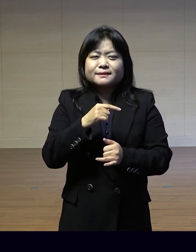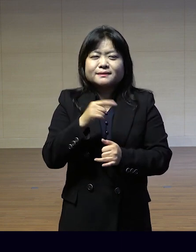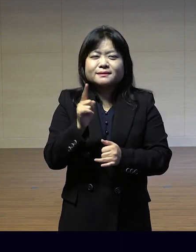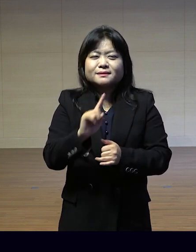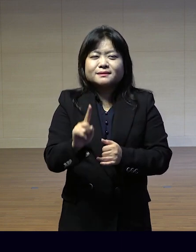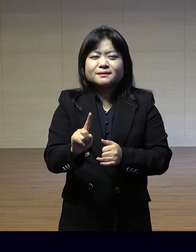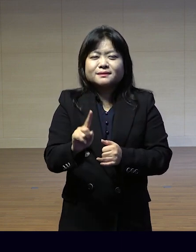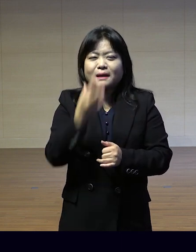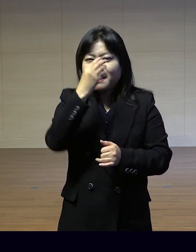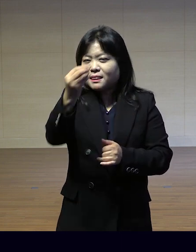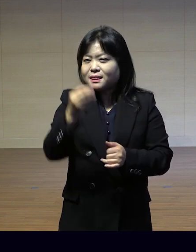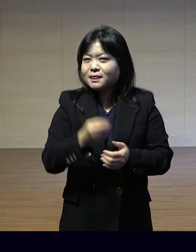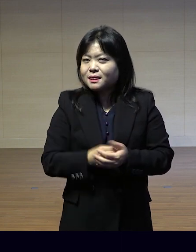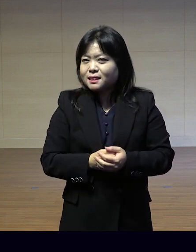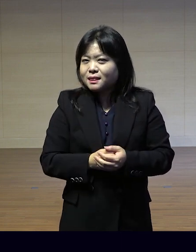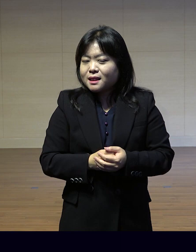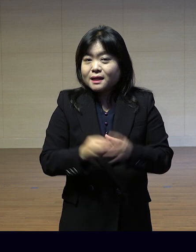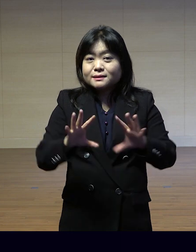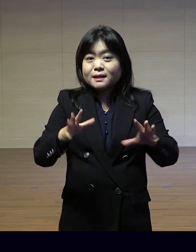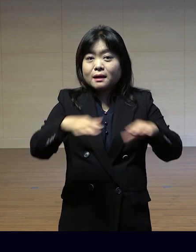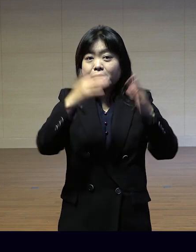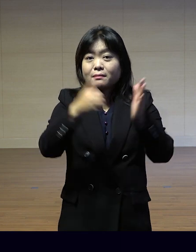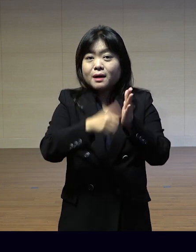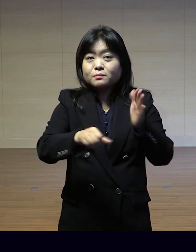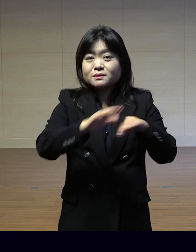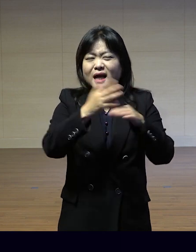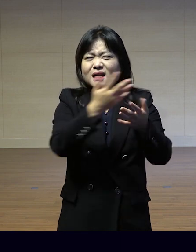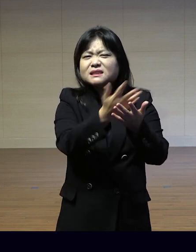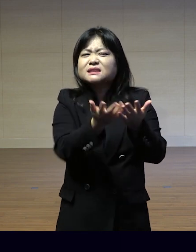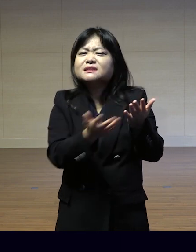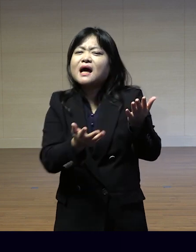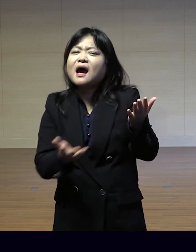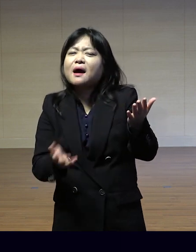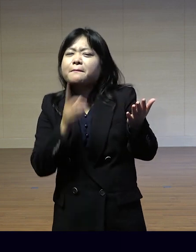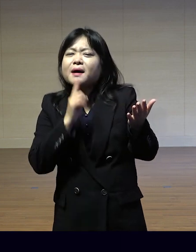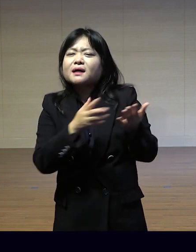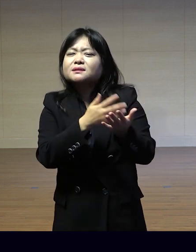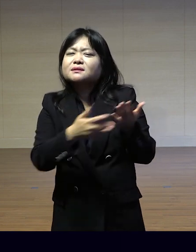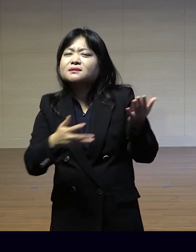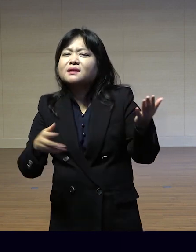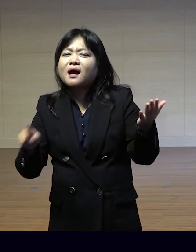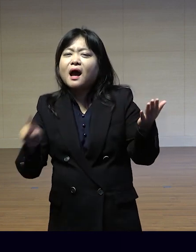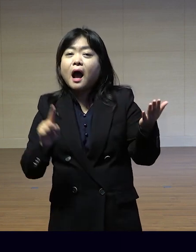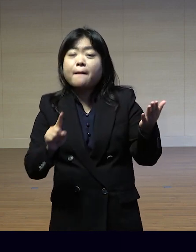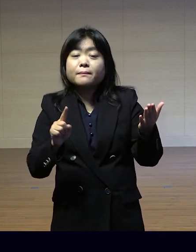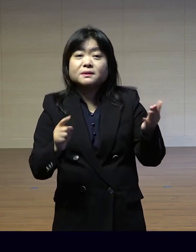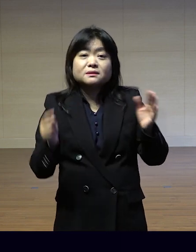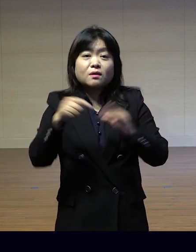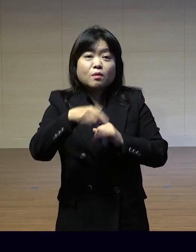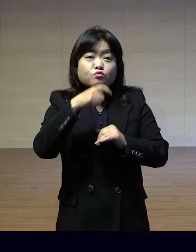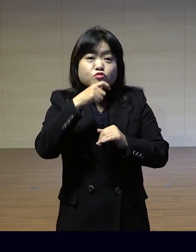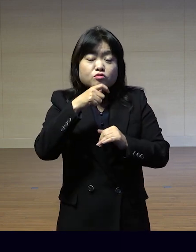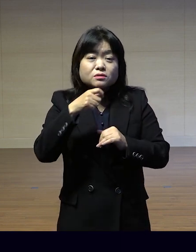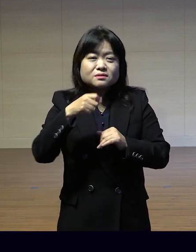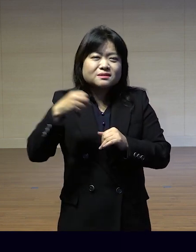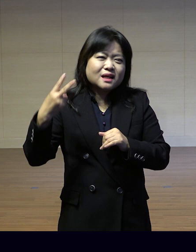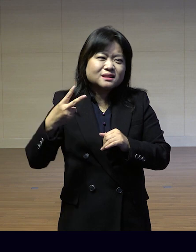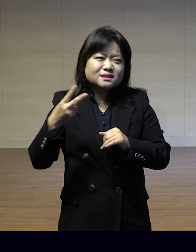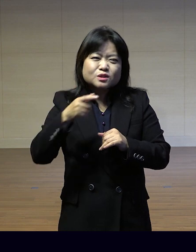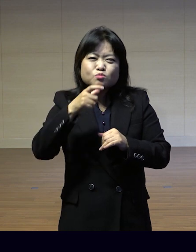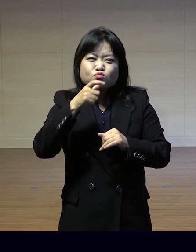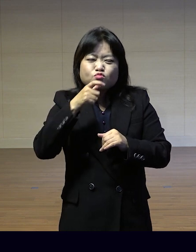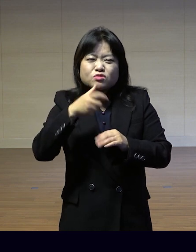판타레이. 세상 만물은 모두가 흐른다죠. 한 번 들어간 물에는 두 번 다시 들어갈 수 없다라고 하는